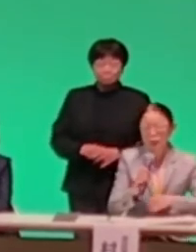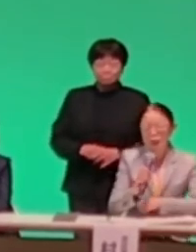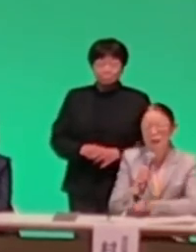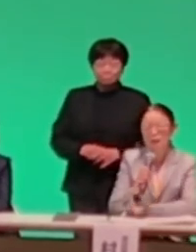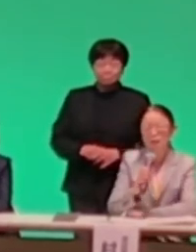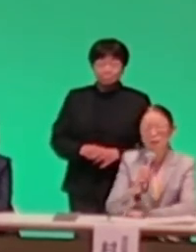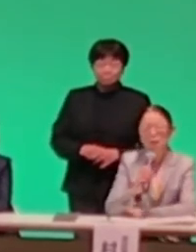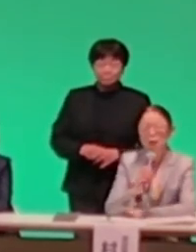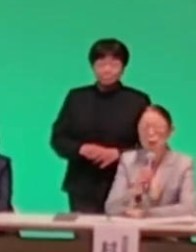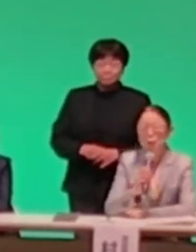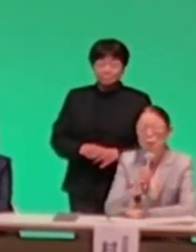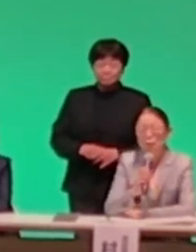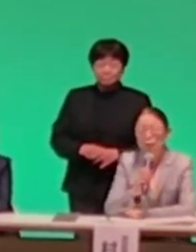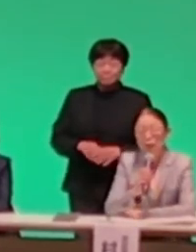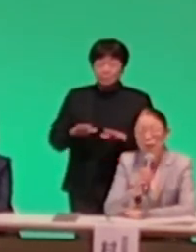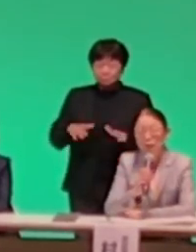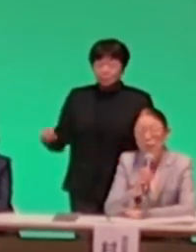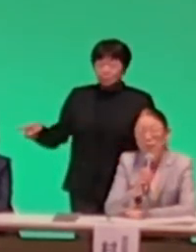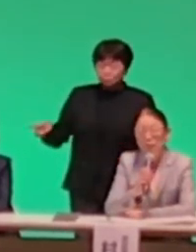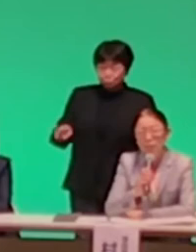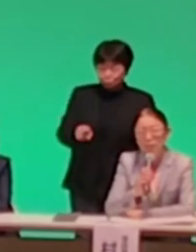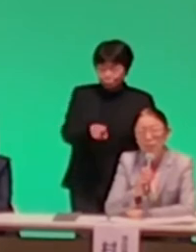やっぱり一つはその、